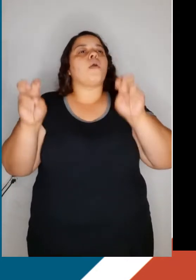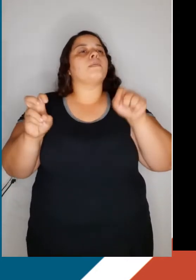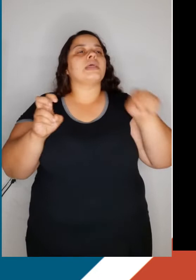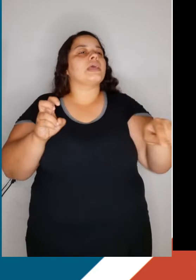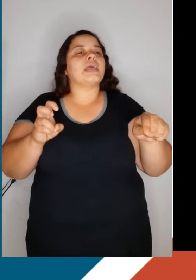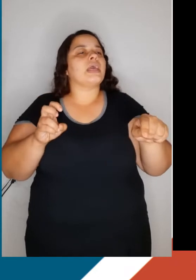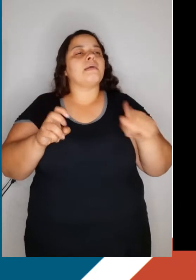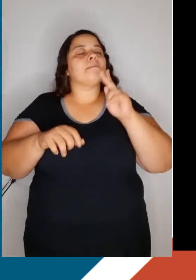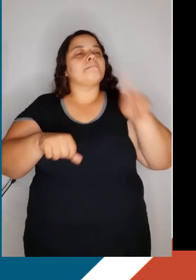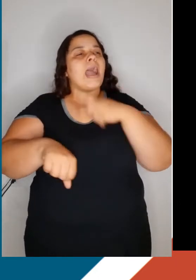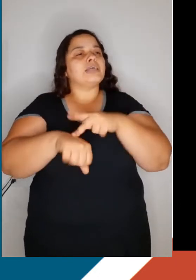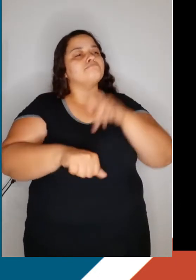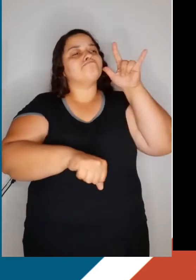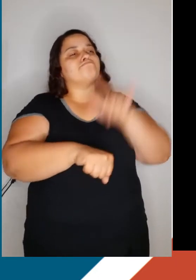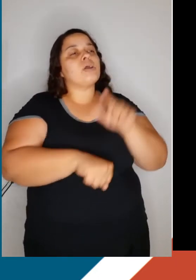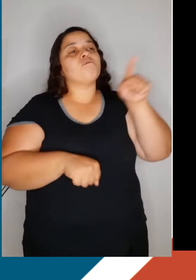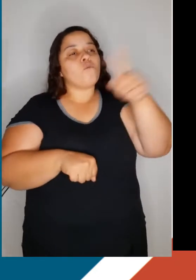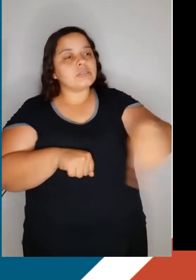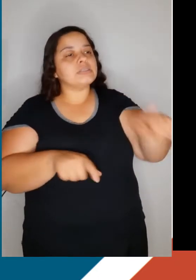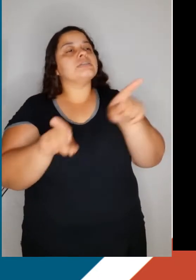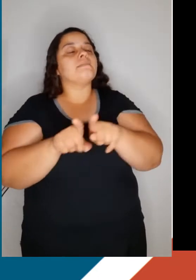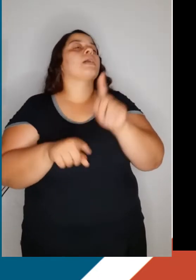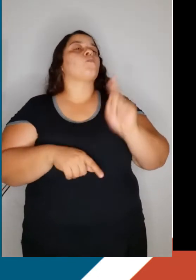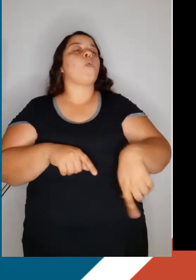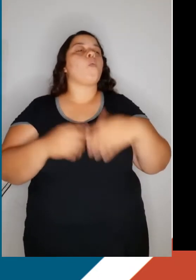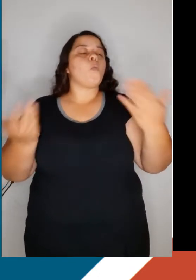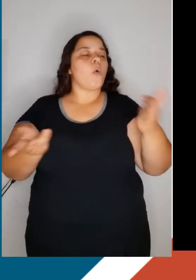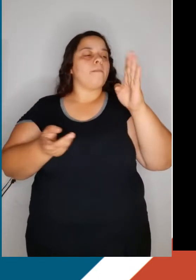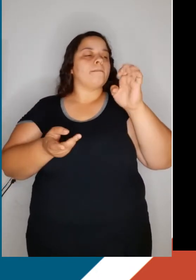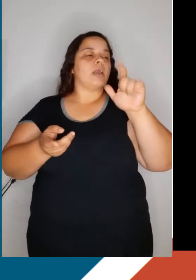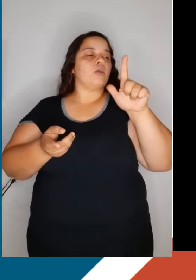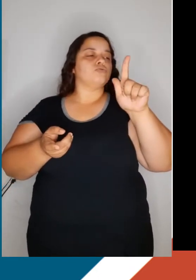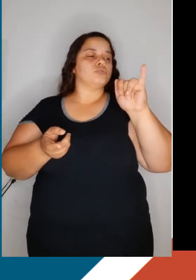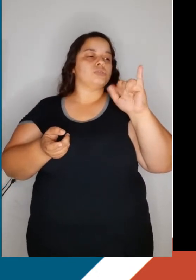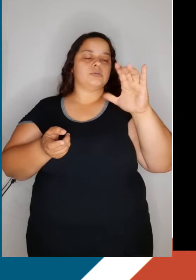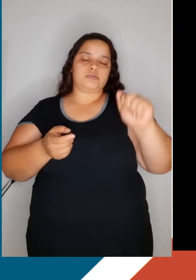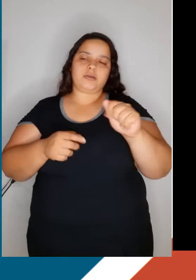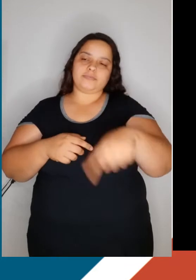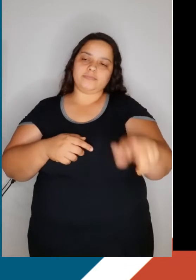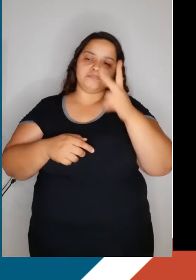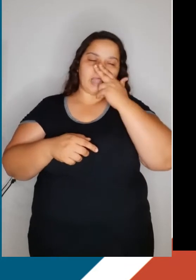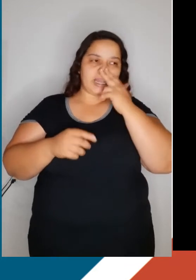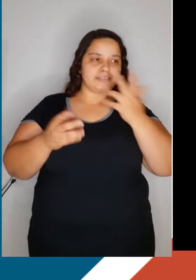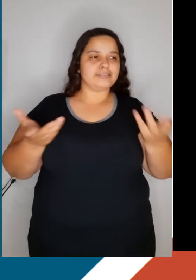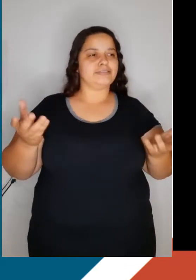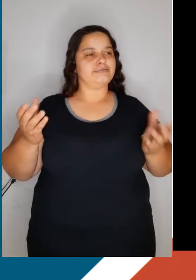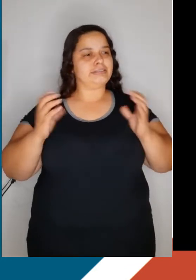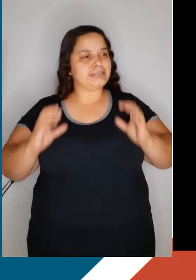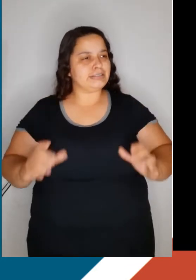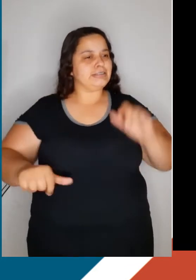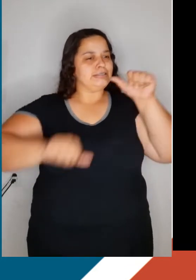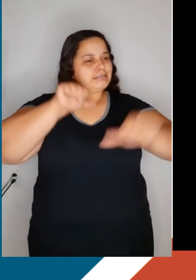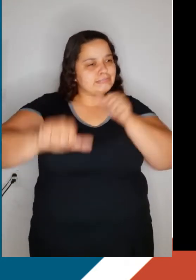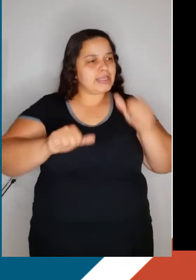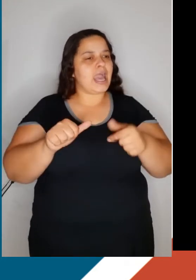pátria, a Bélgica. Esse tipo de ideia estava ligada à divulgação do ideal civilizatório do imperialismo,